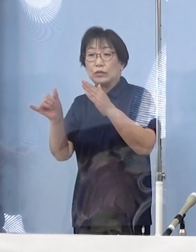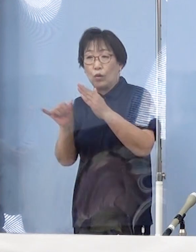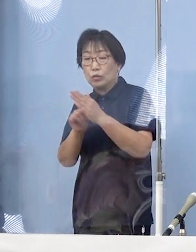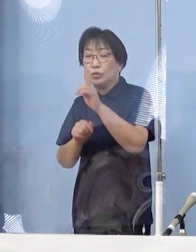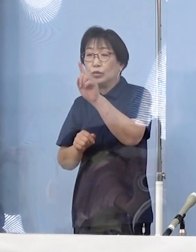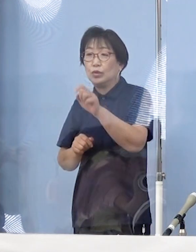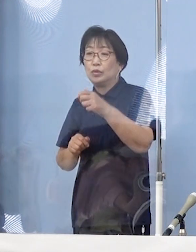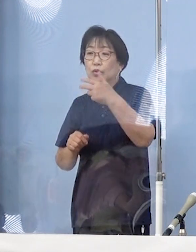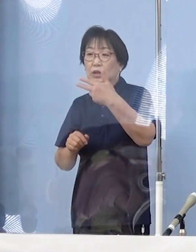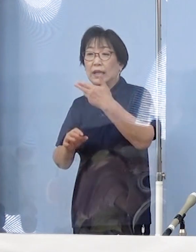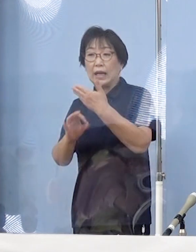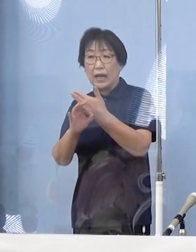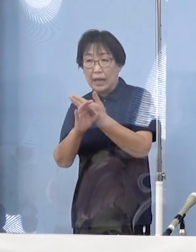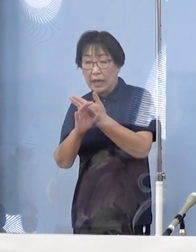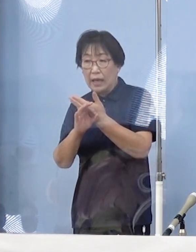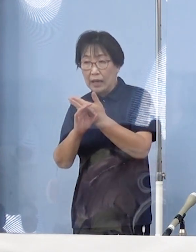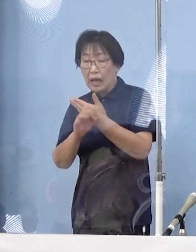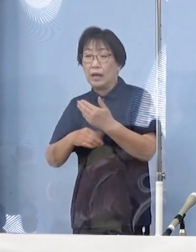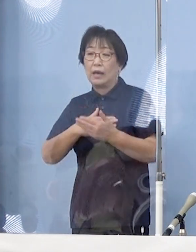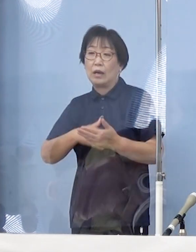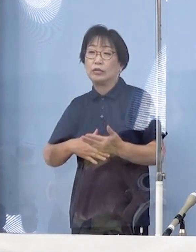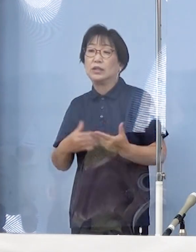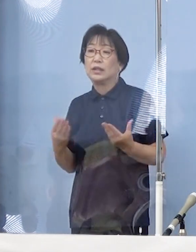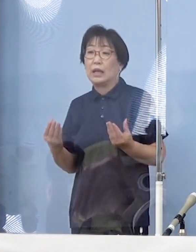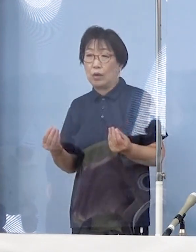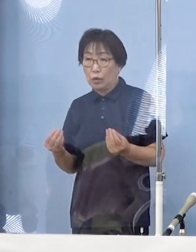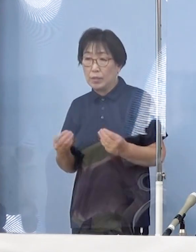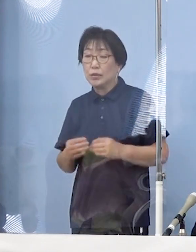12家族17例確認されております。